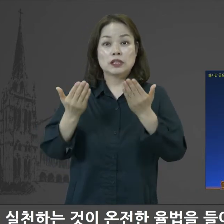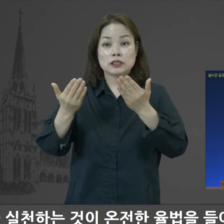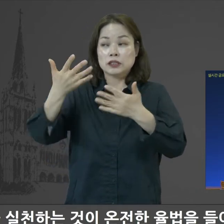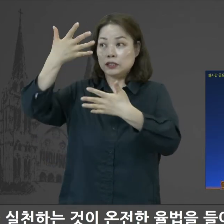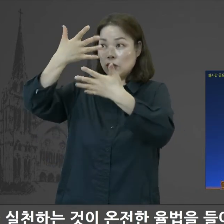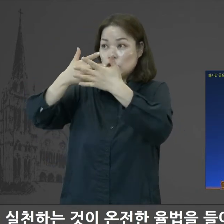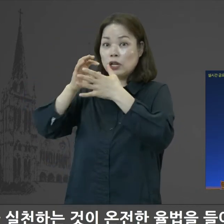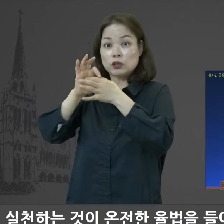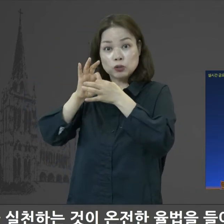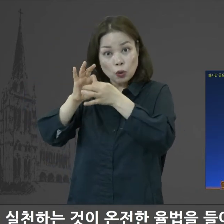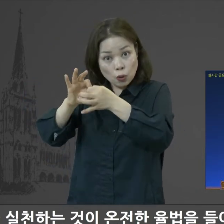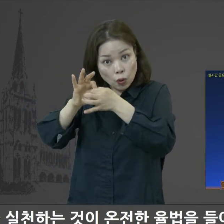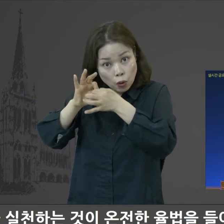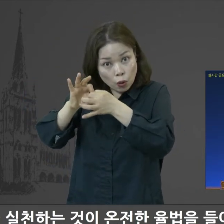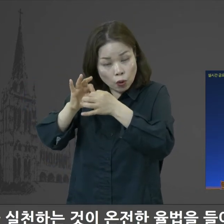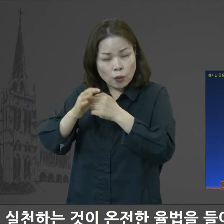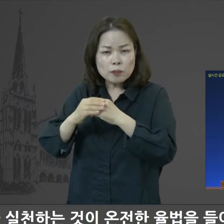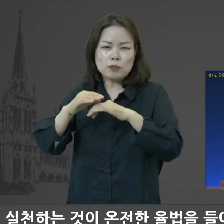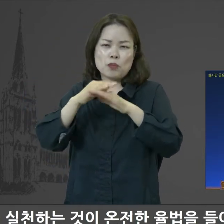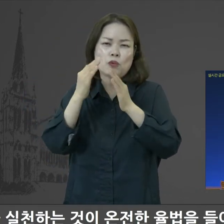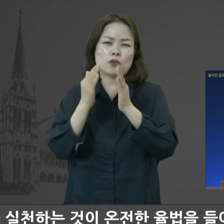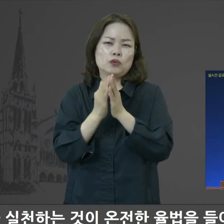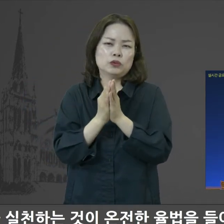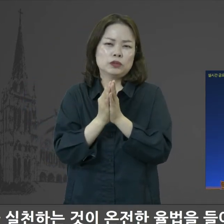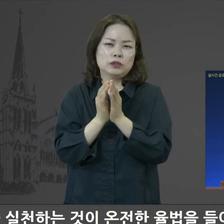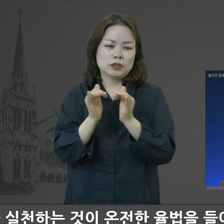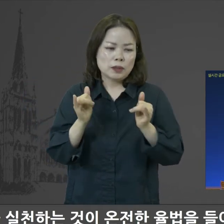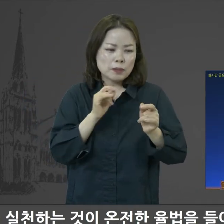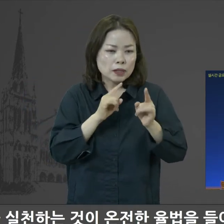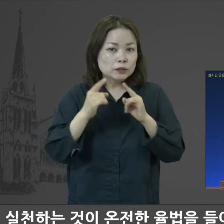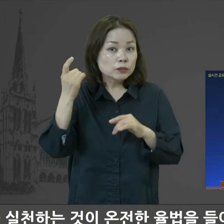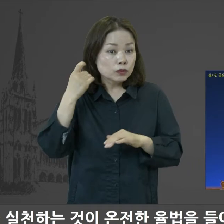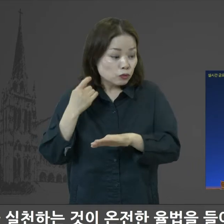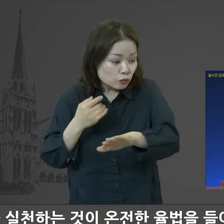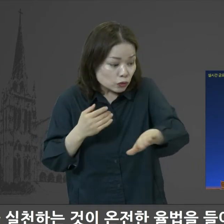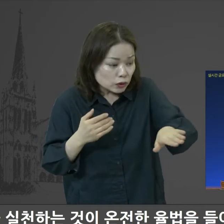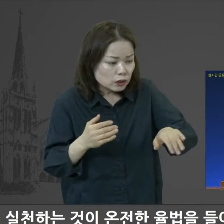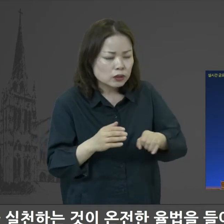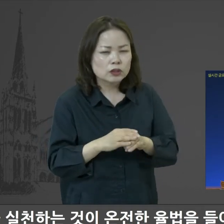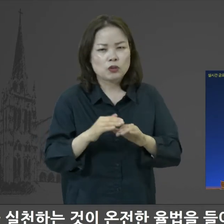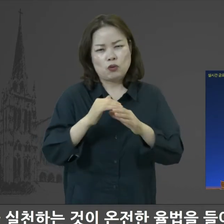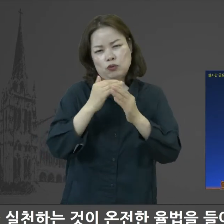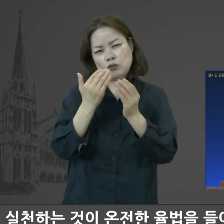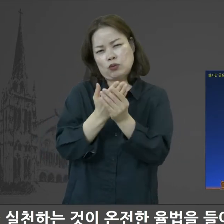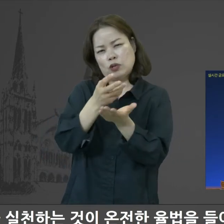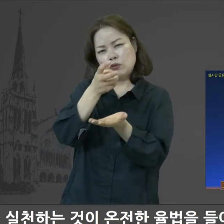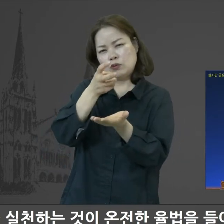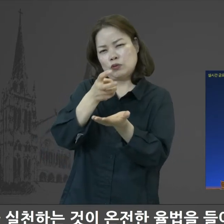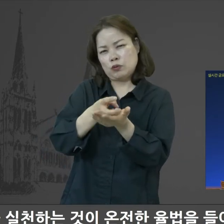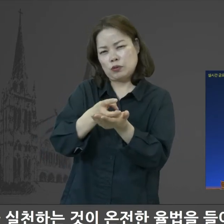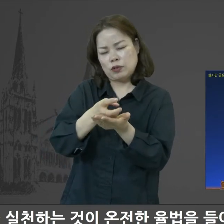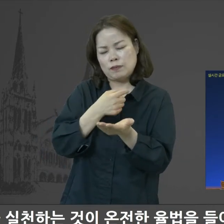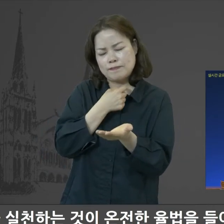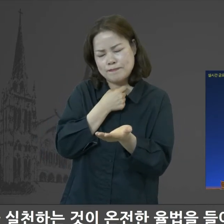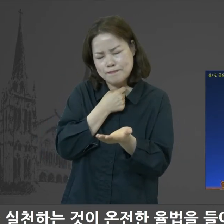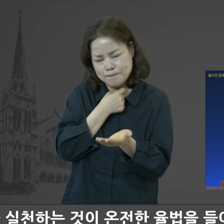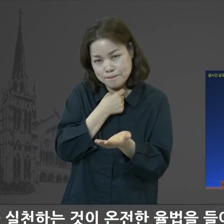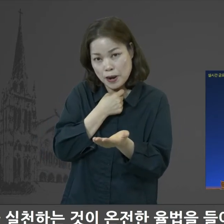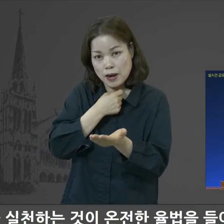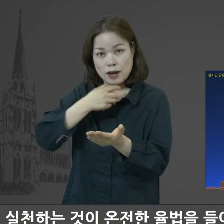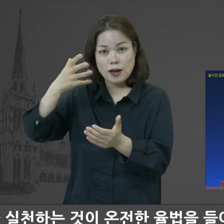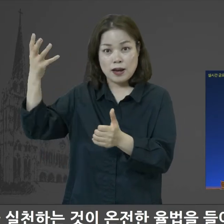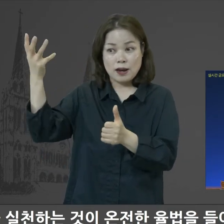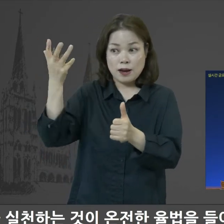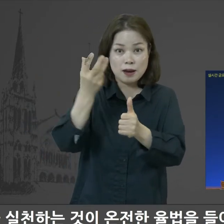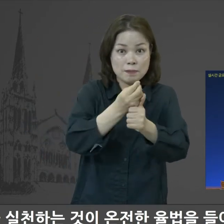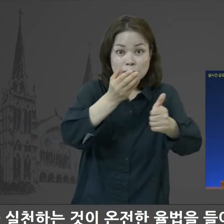영상을 통해서 참여하시는 모든 분이든 이 말씀을 듣는 우리들은 온전한 율법을 바라보는 축복이 임하실 줄로